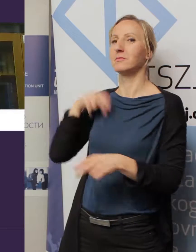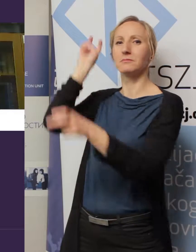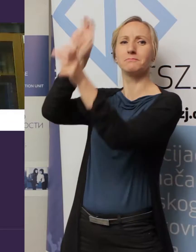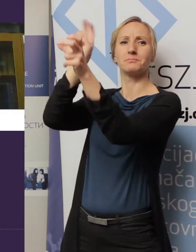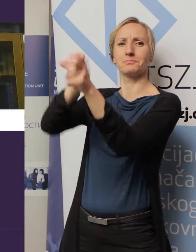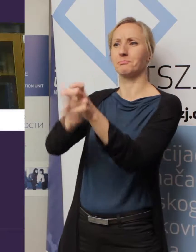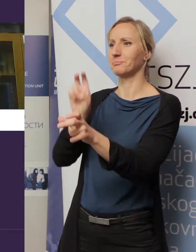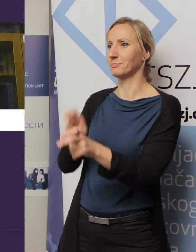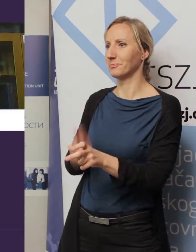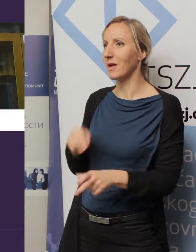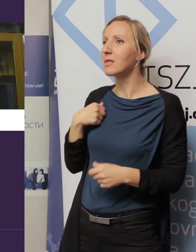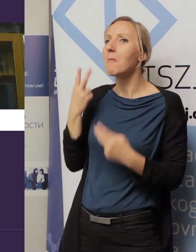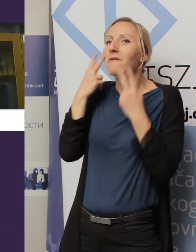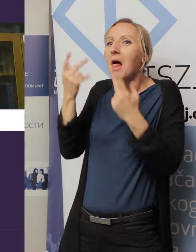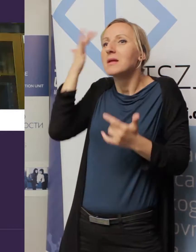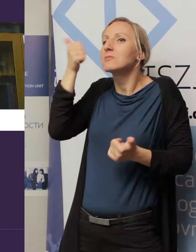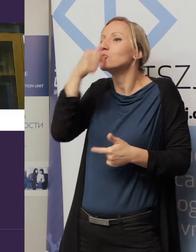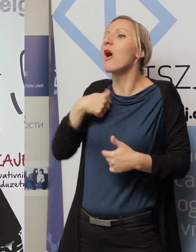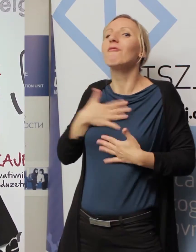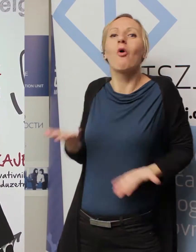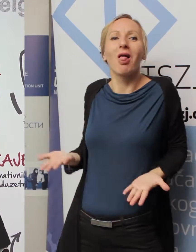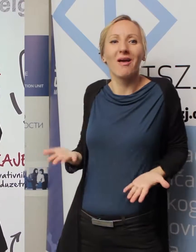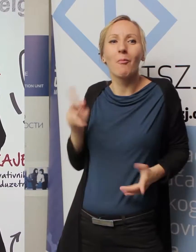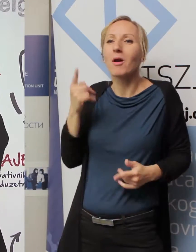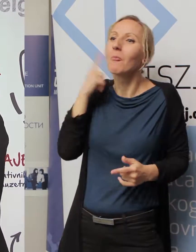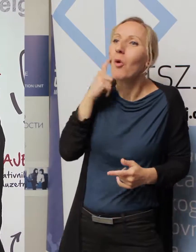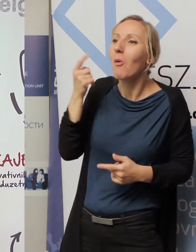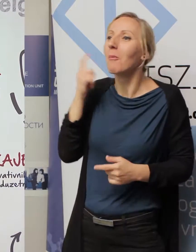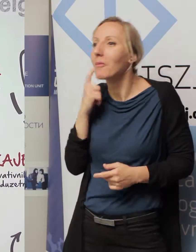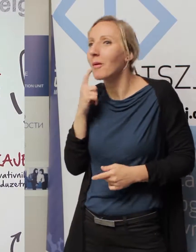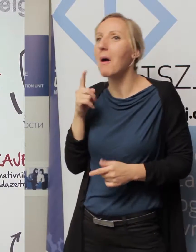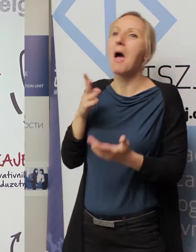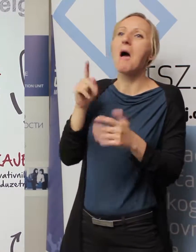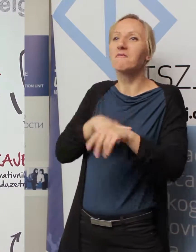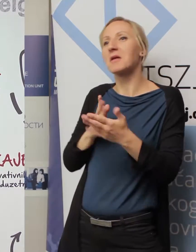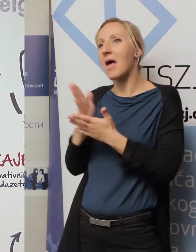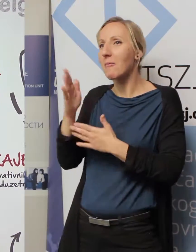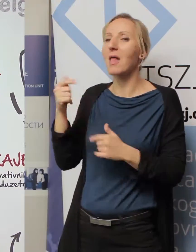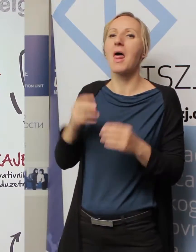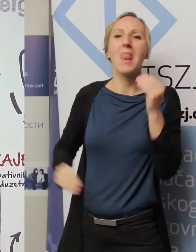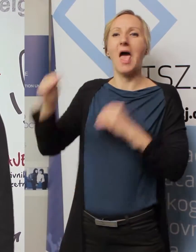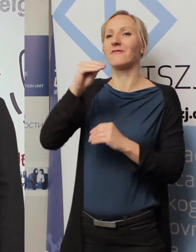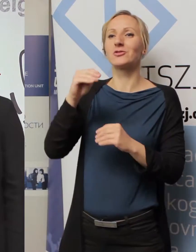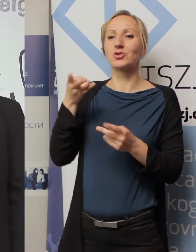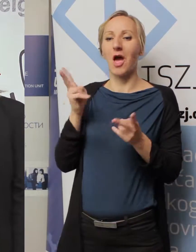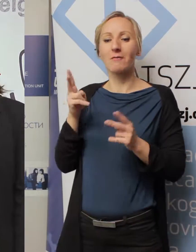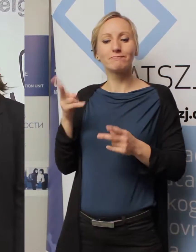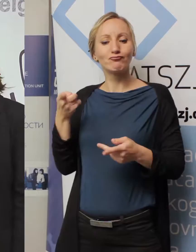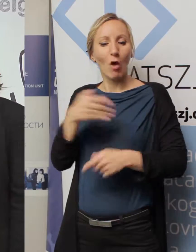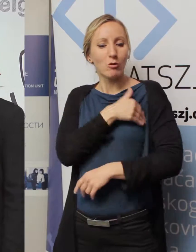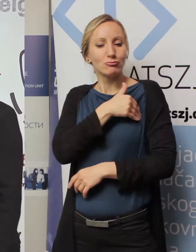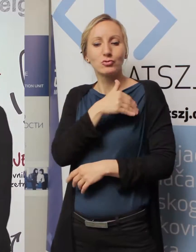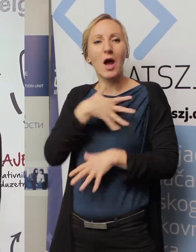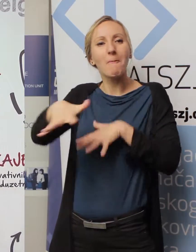sve. I kako bih saznala šta je to što volim. Naravno, nekako vremenom sam se najviše pronašla u učeničkom parlamentu i uopšte